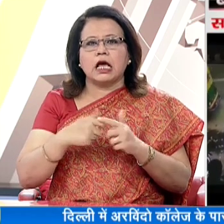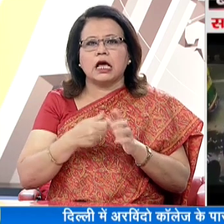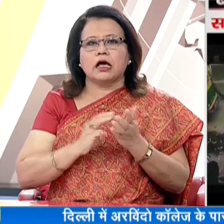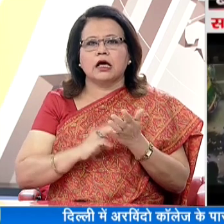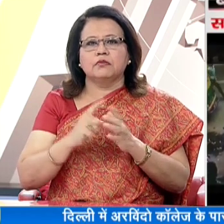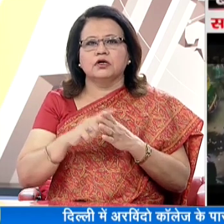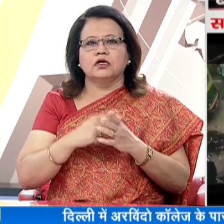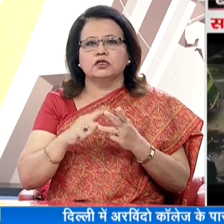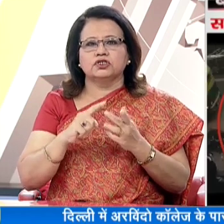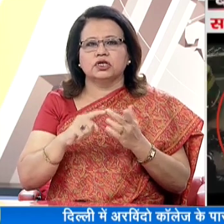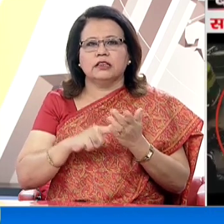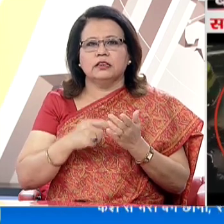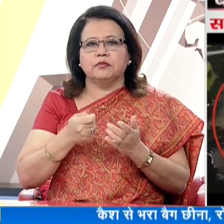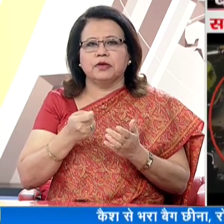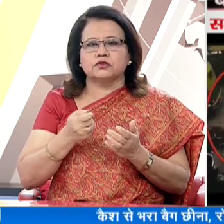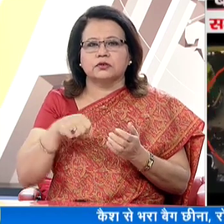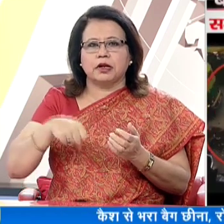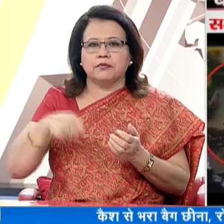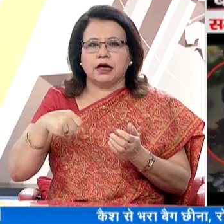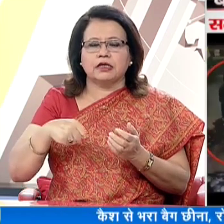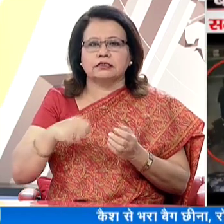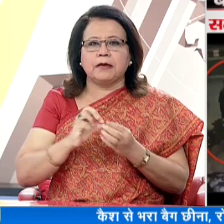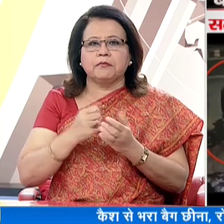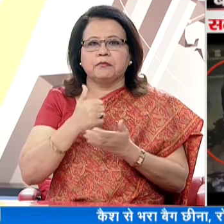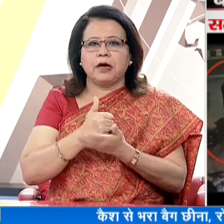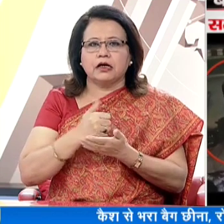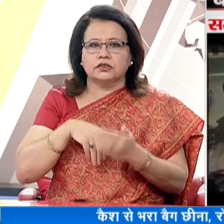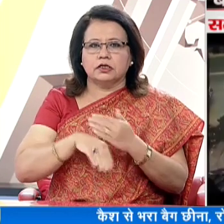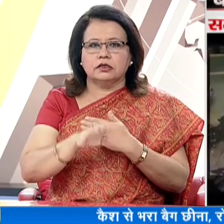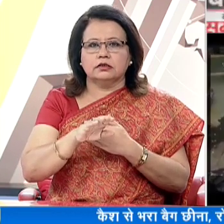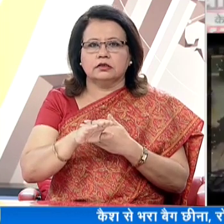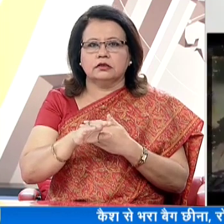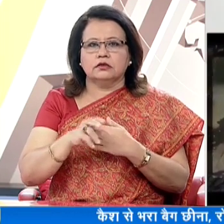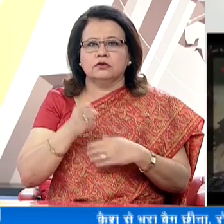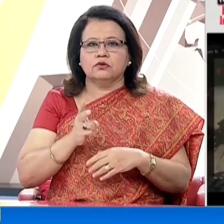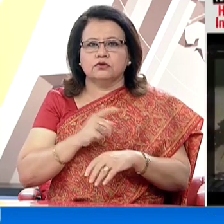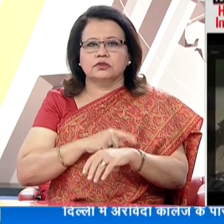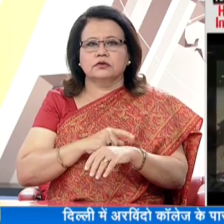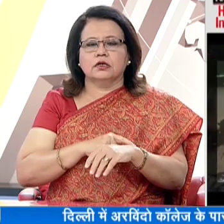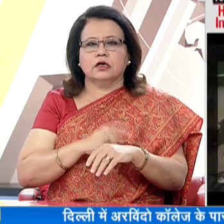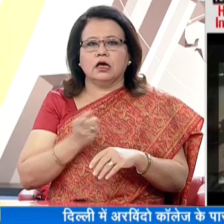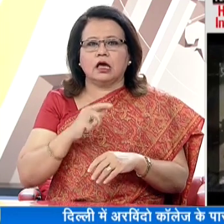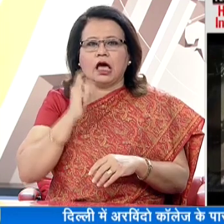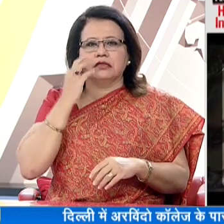कारोबारी कमल जीत पैसों से भरा बैग लेकर बैंक जा रहे थे, उसी वक्त एक बदमाश